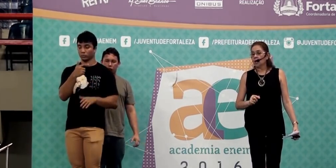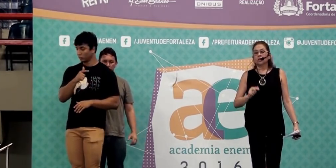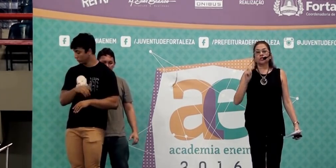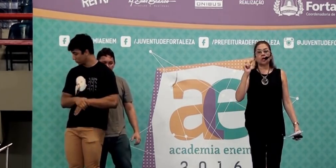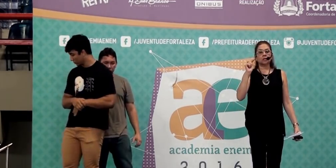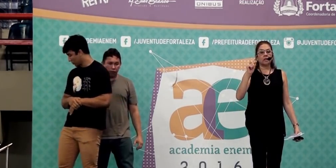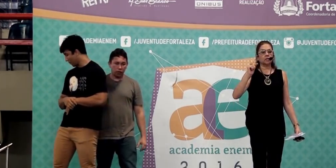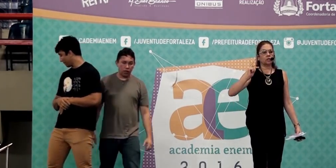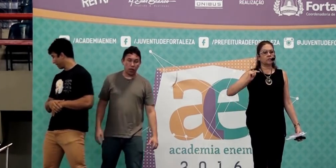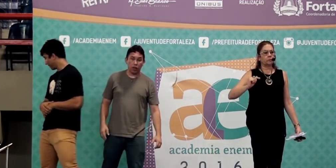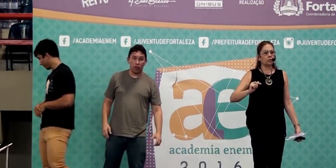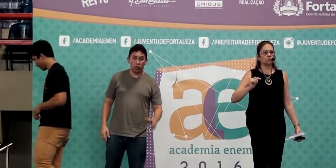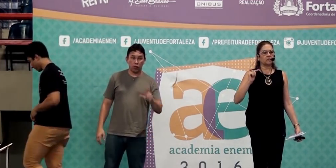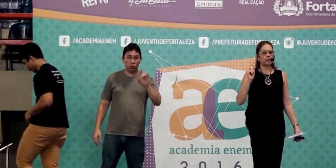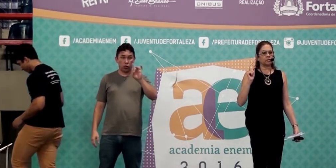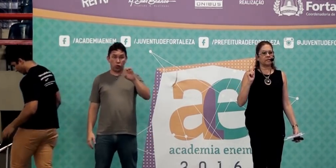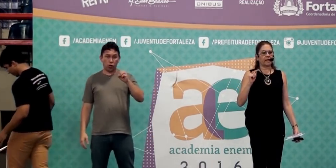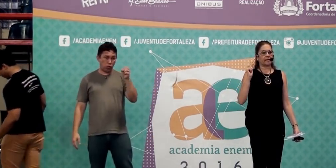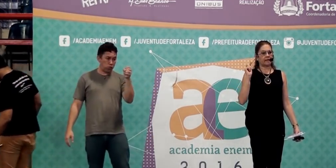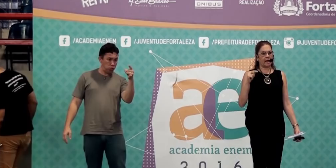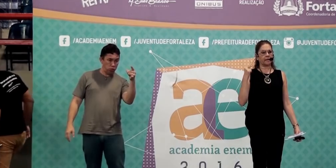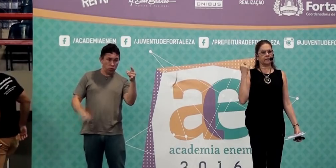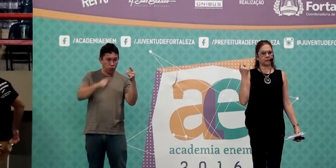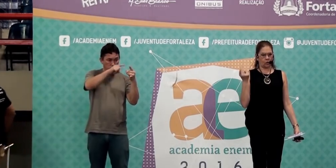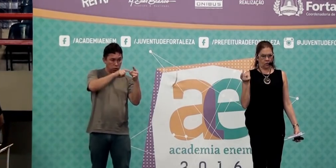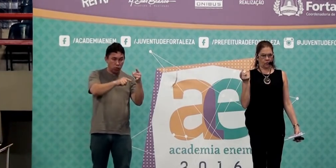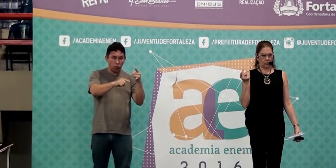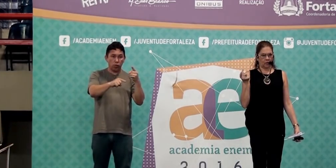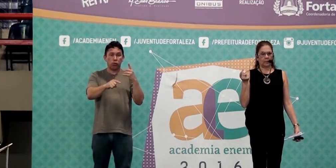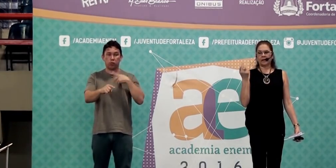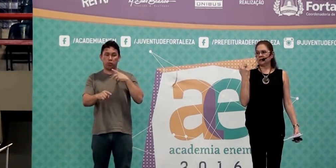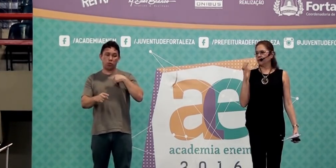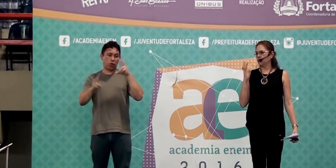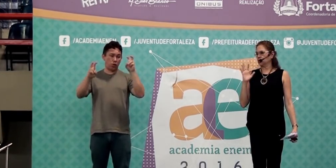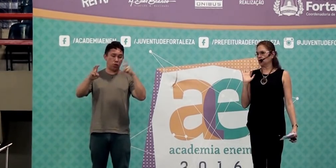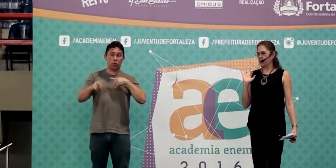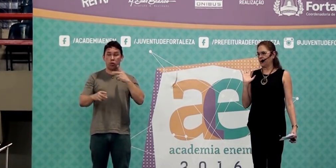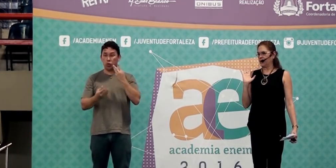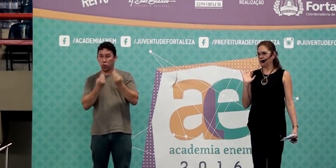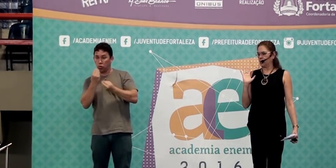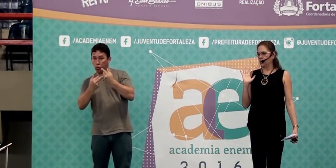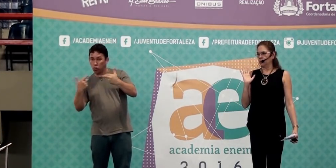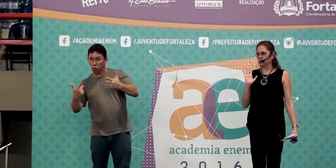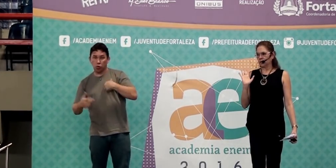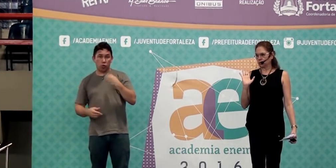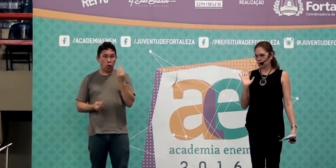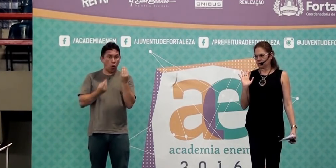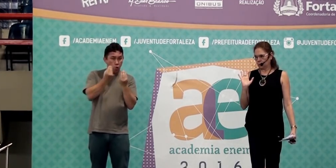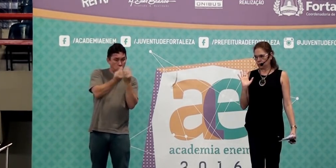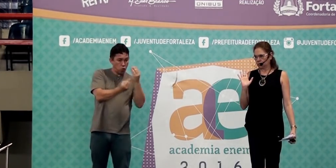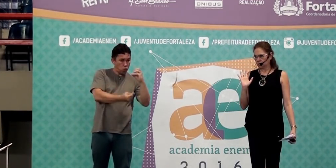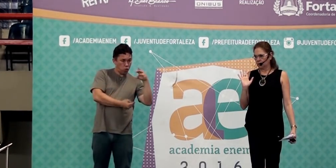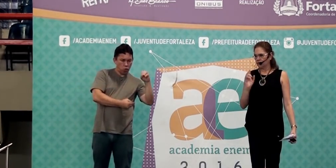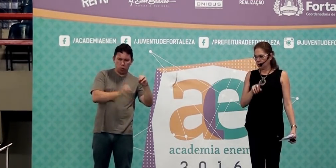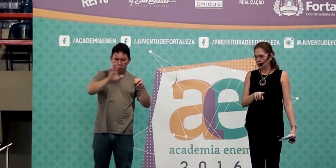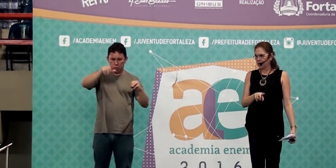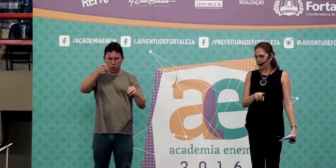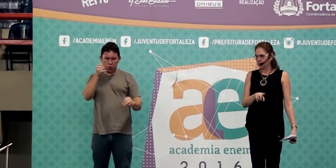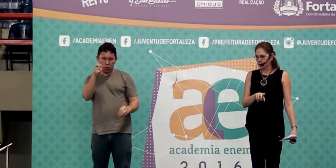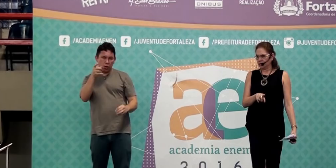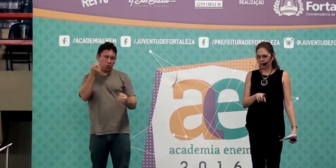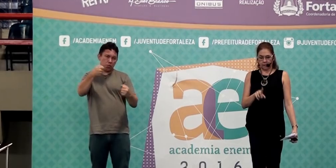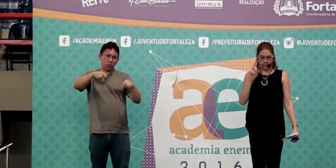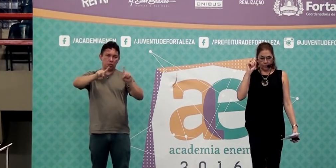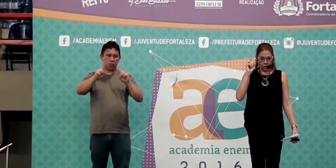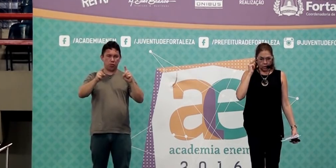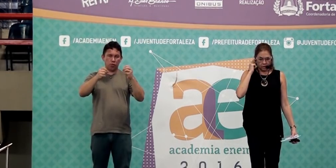pontos. Só tem dois pontos se eu disser tais como. Mas se for só a palavra como, sem os dois pontos. Ficou